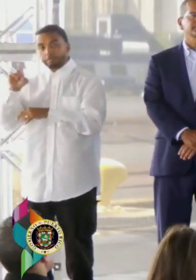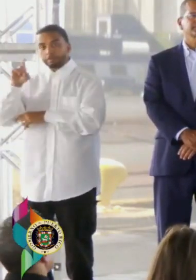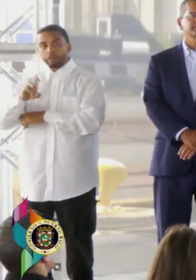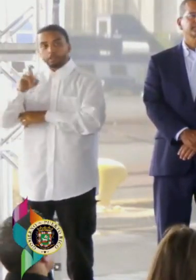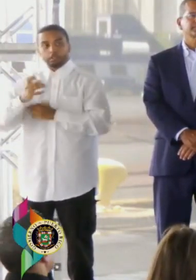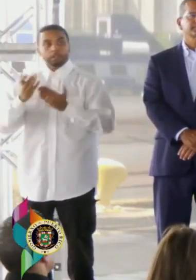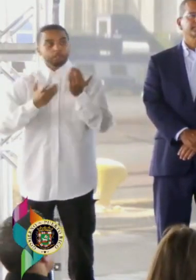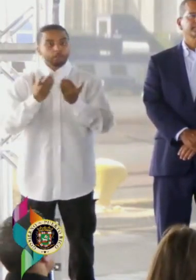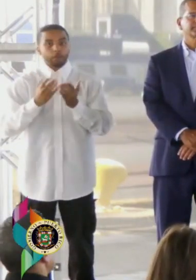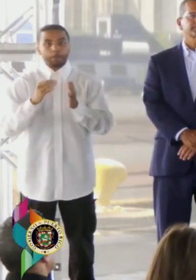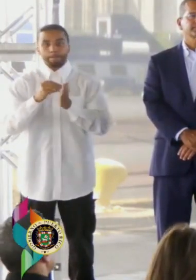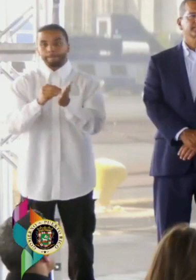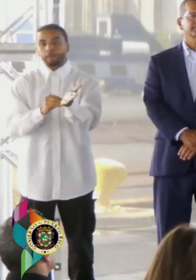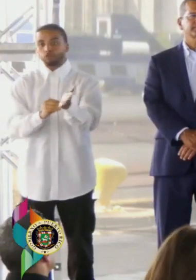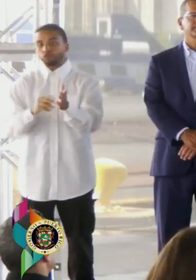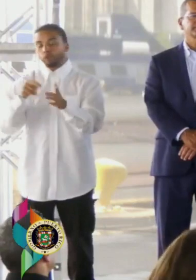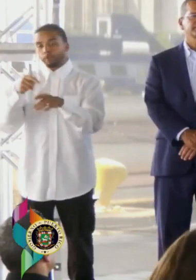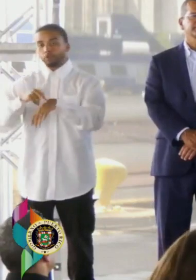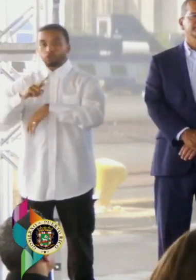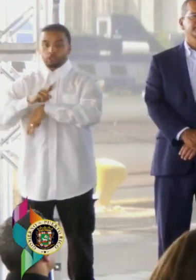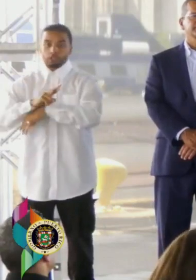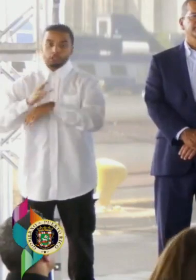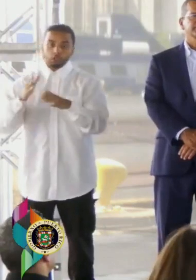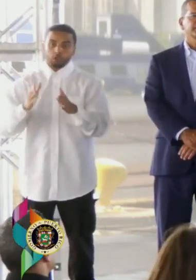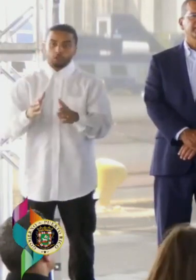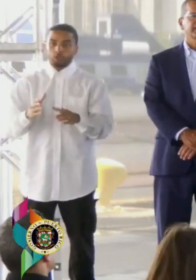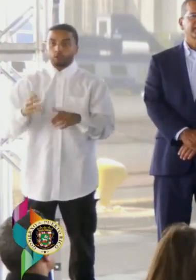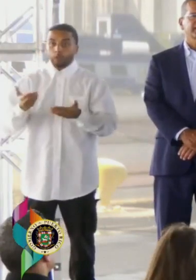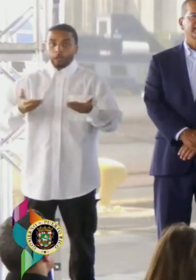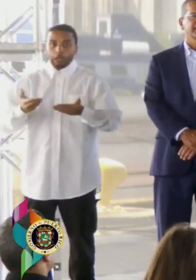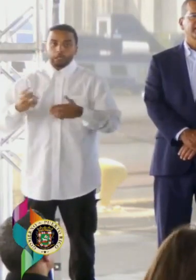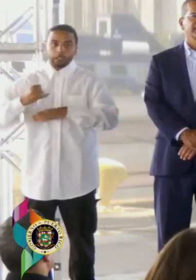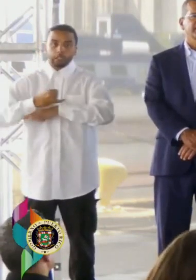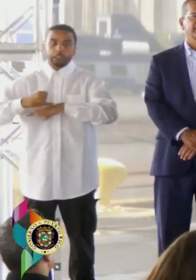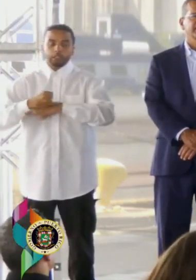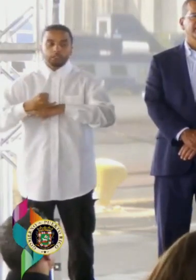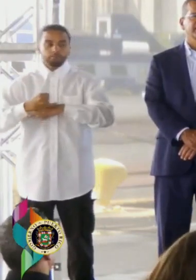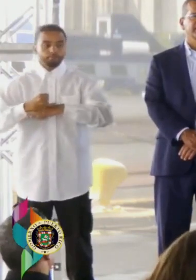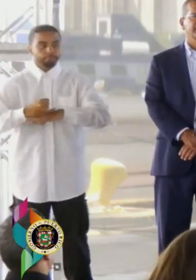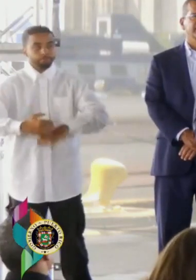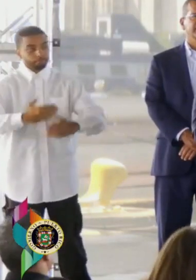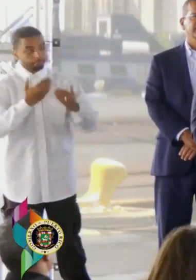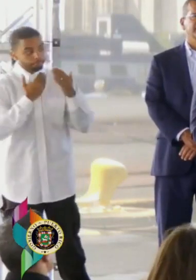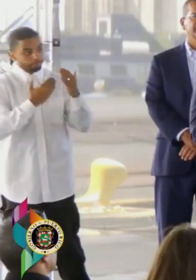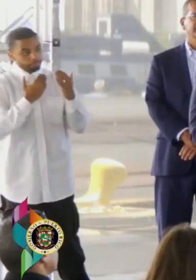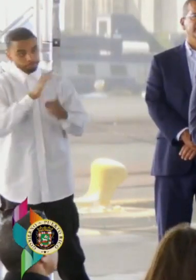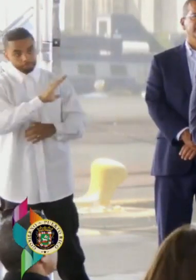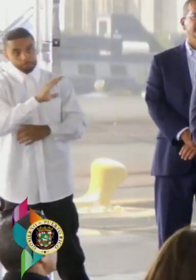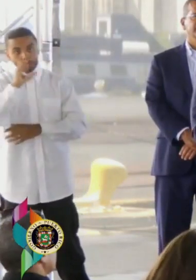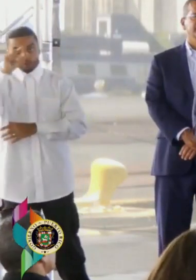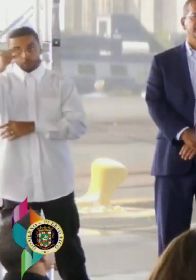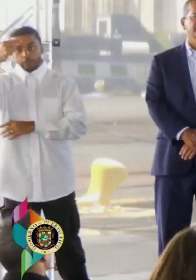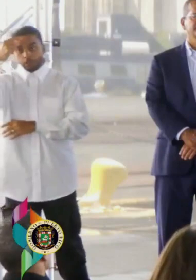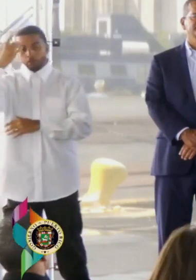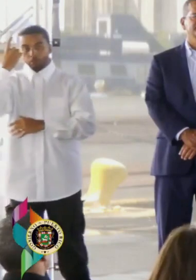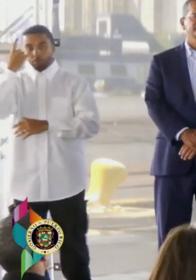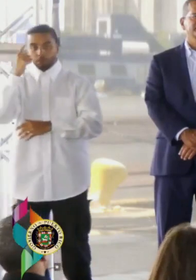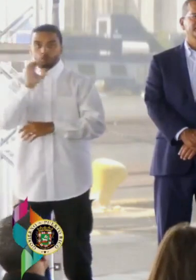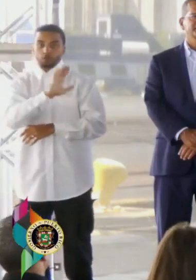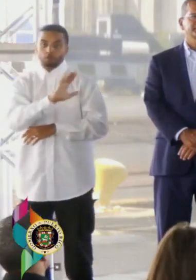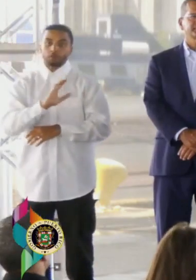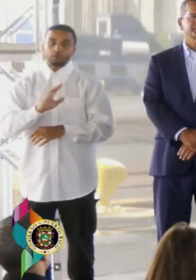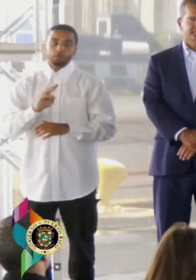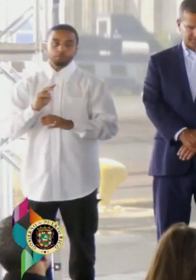a millones de puertorriqueños acá en la isla eh Quiero agradecer profundamente primero al gobernador por su visión eh señor